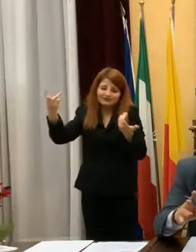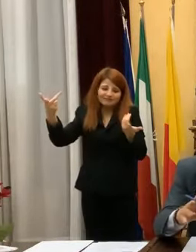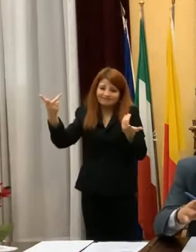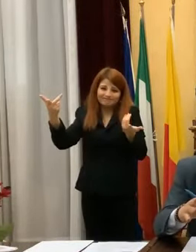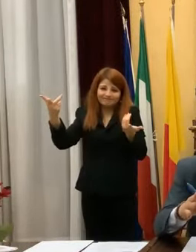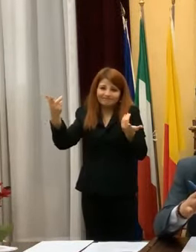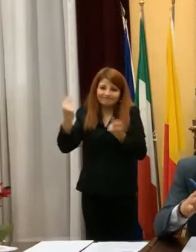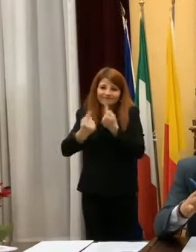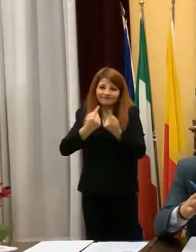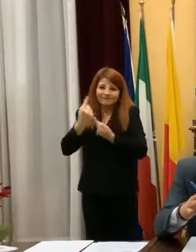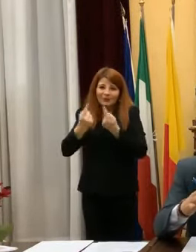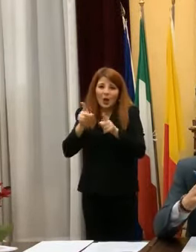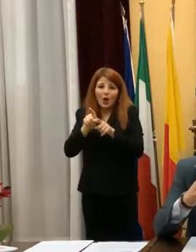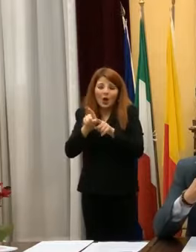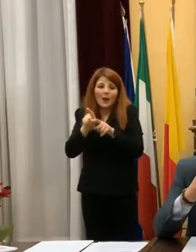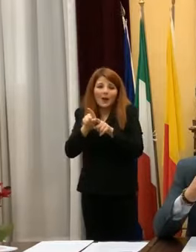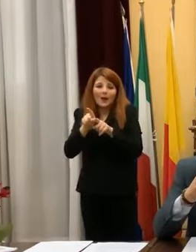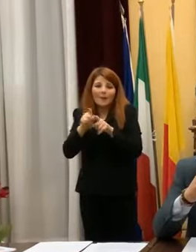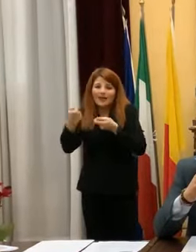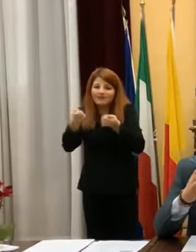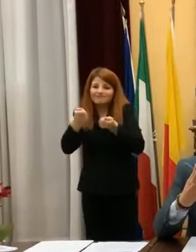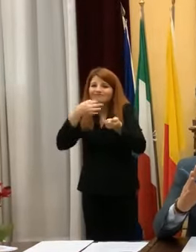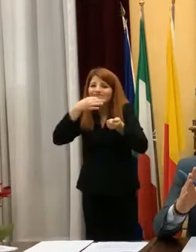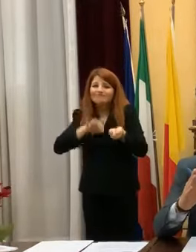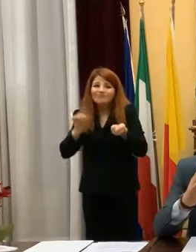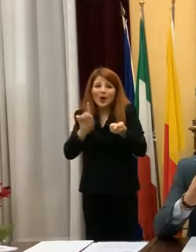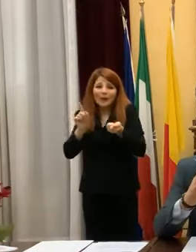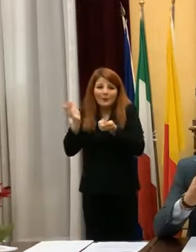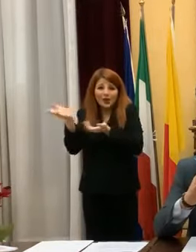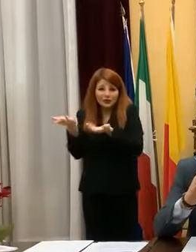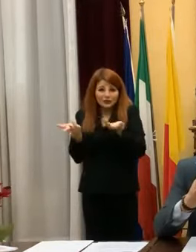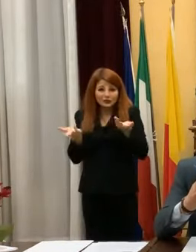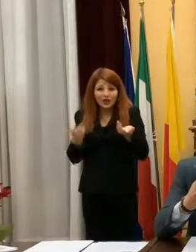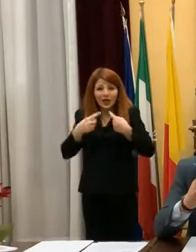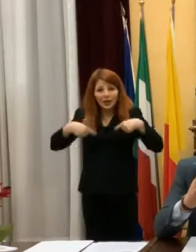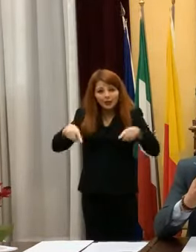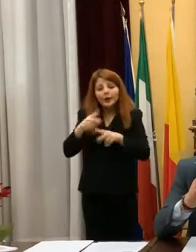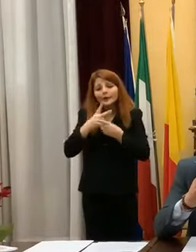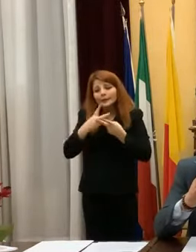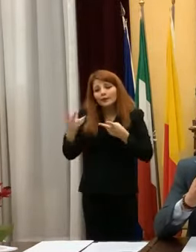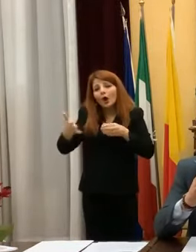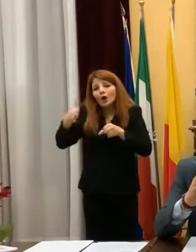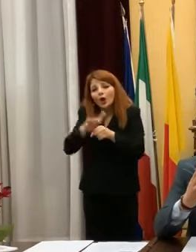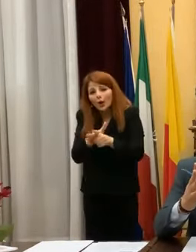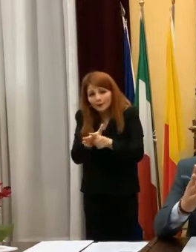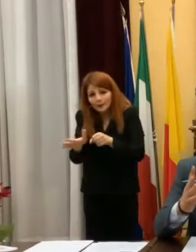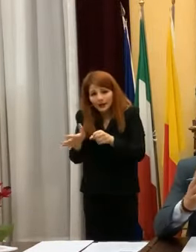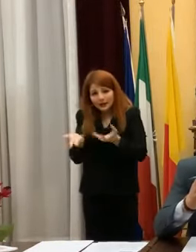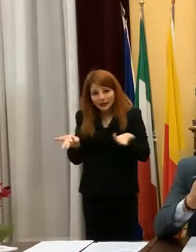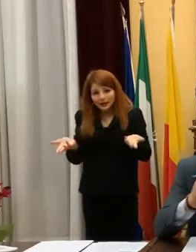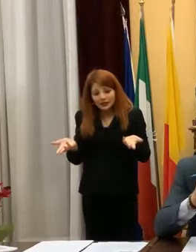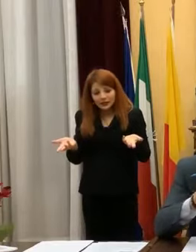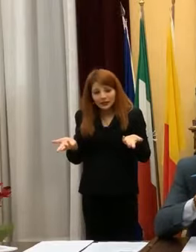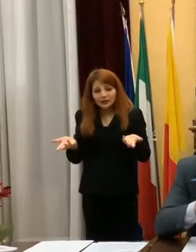noi. C'era anche un diffuso senso di smarrimento, ve lo ricordate, da parte di tutti voi,